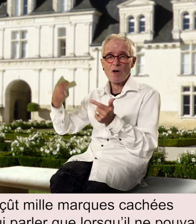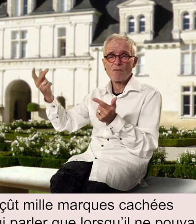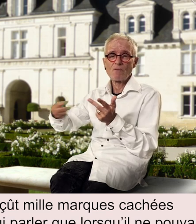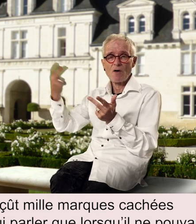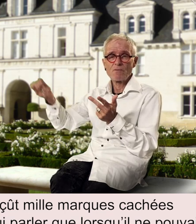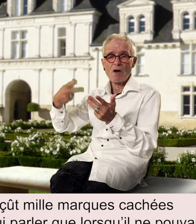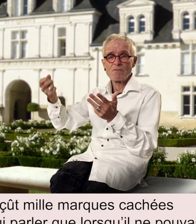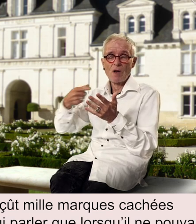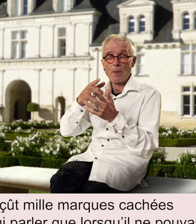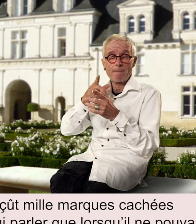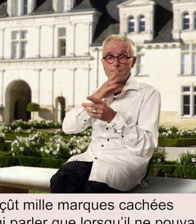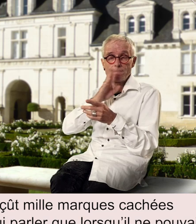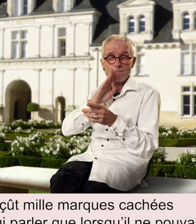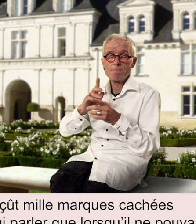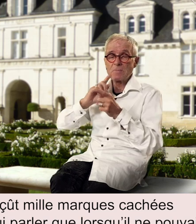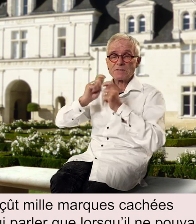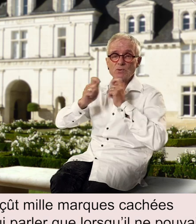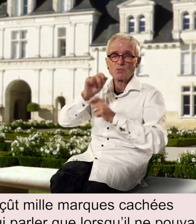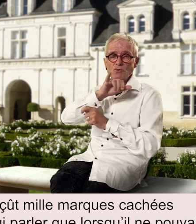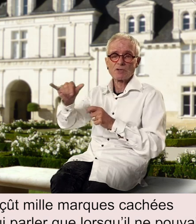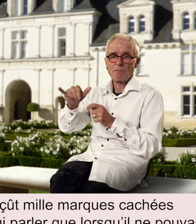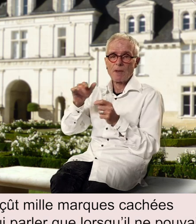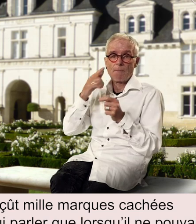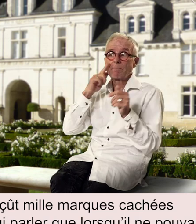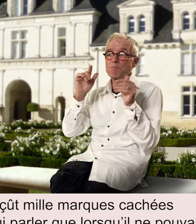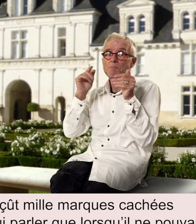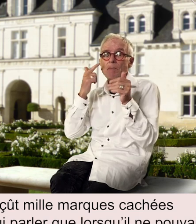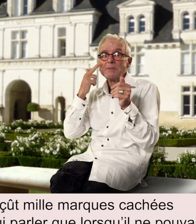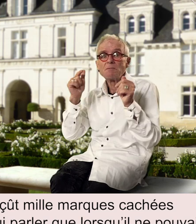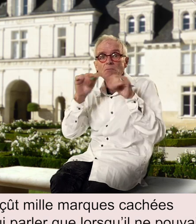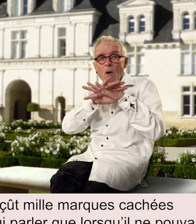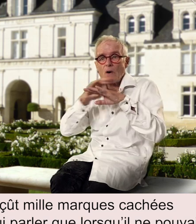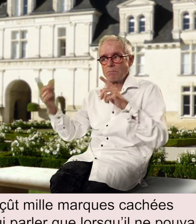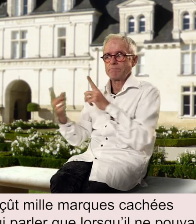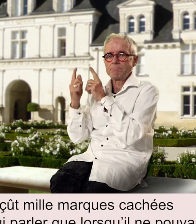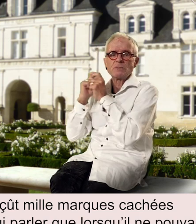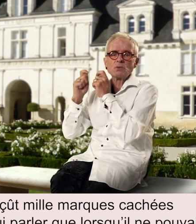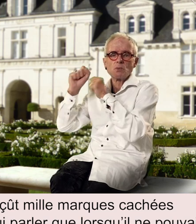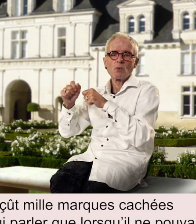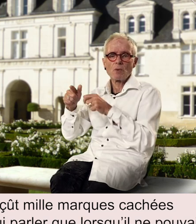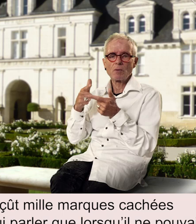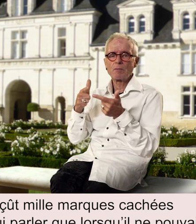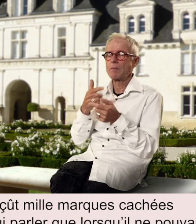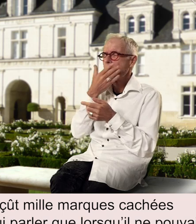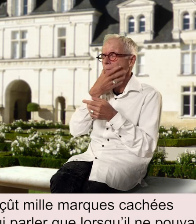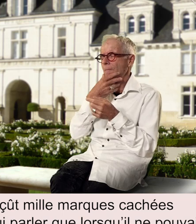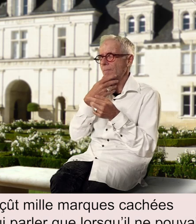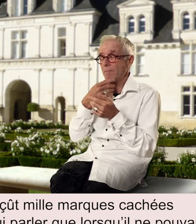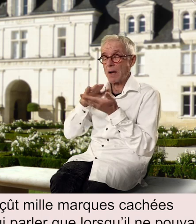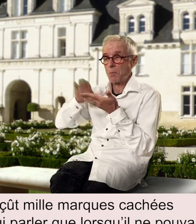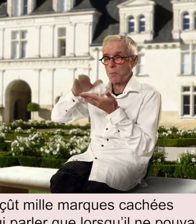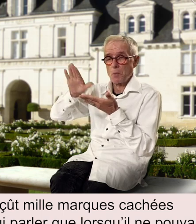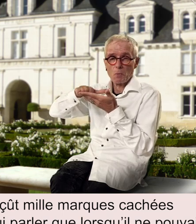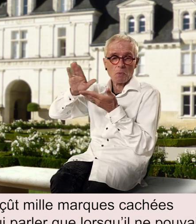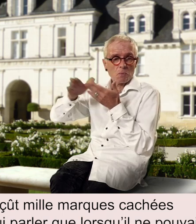qu'il essayât de lui parler que lorsqu'il ne pouvait être vu de personne. Malgré toutes ces belles résolutions qu'elle avait faites à